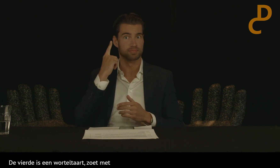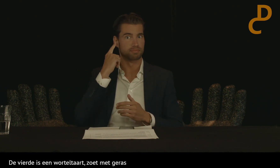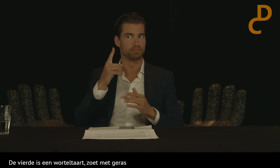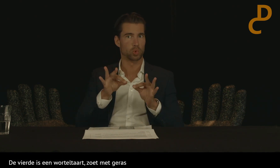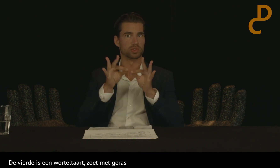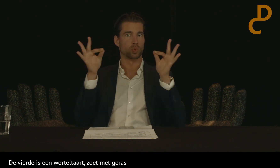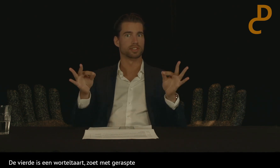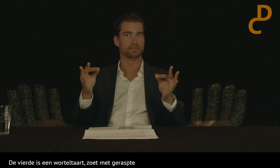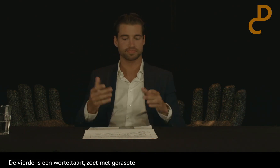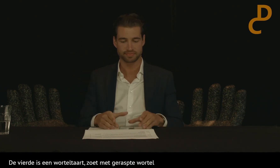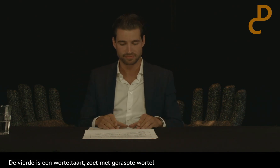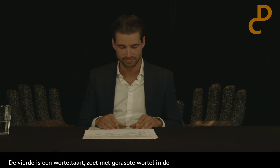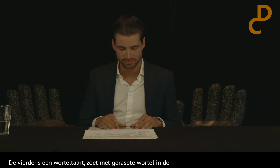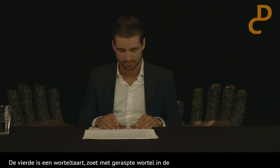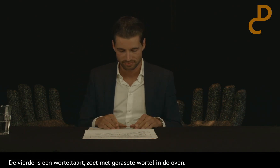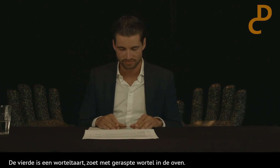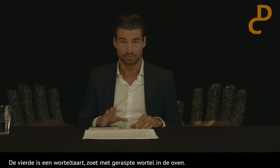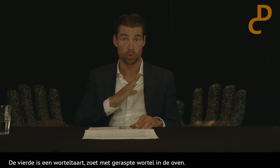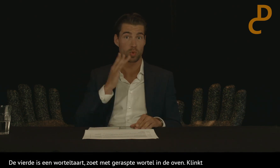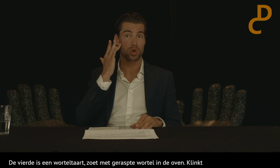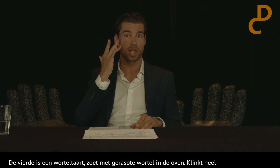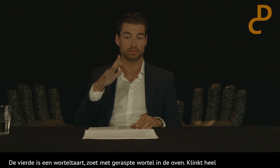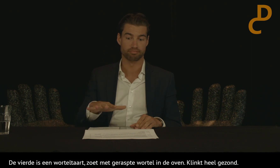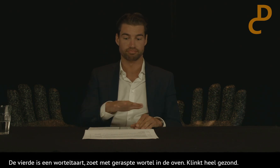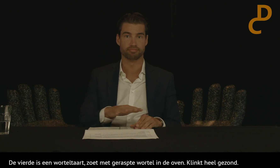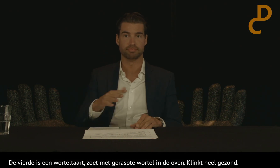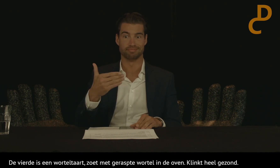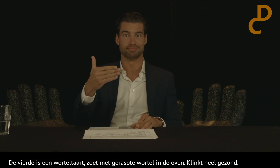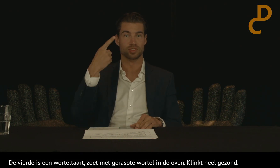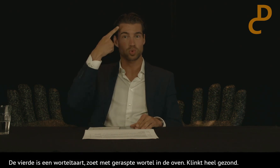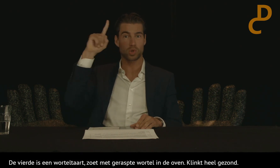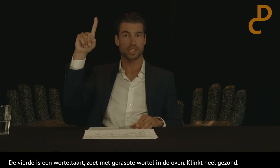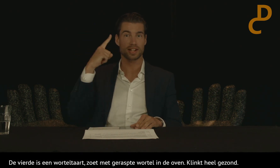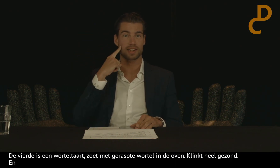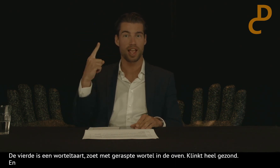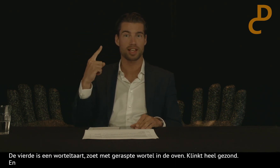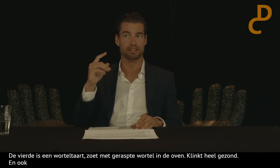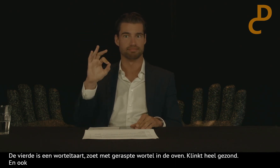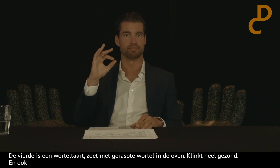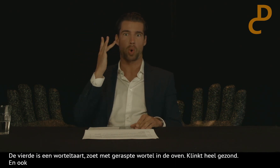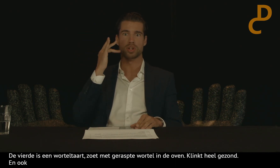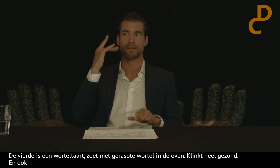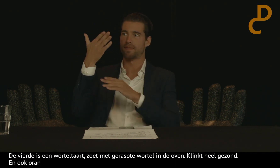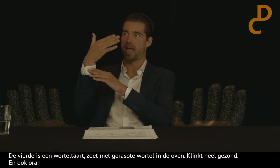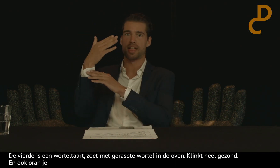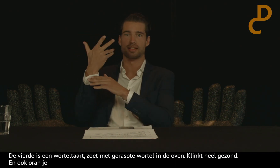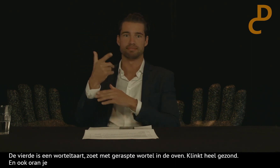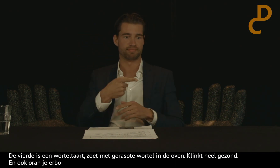oven. Klinkt heel gezond. En ook oranje erbovenop. Nou, binnenkort Koningsdag met de